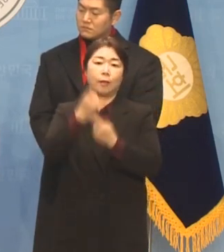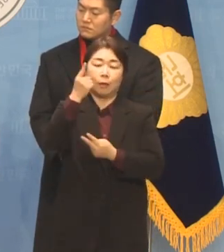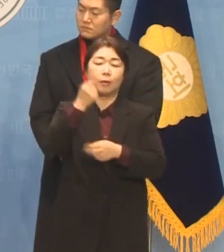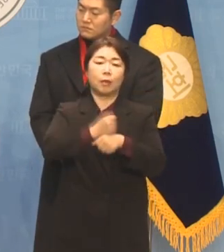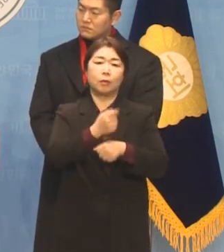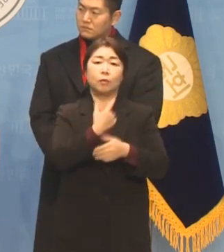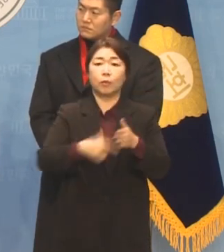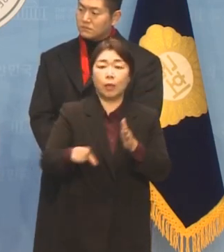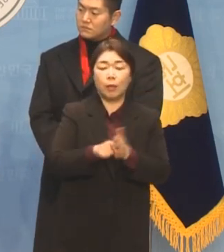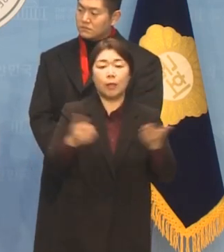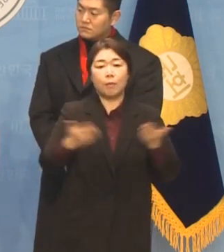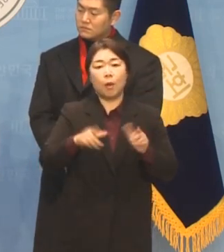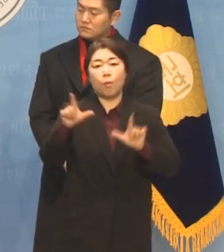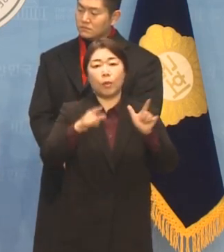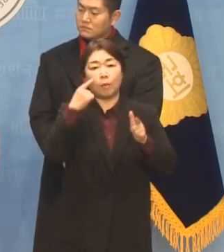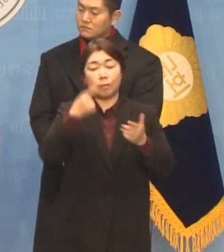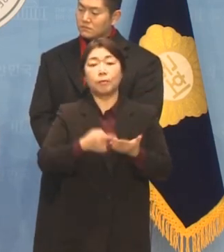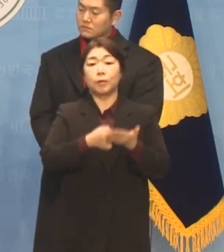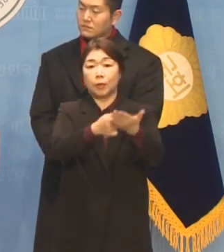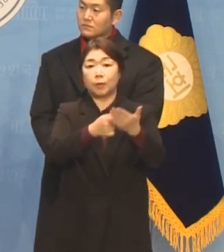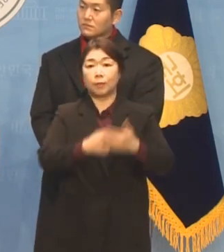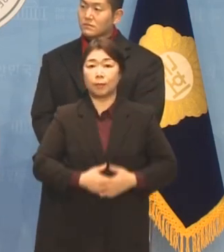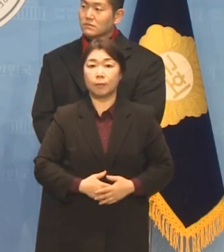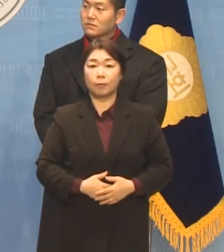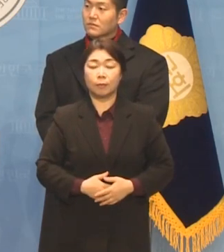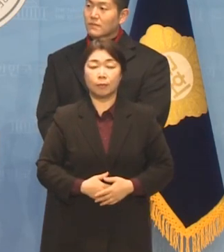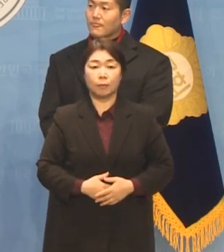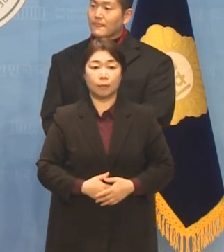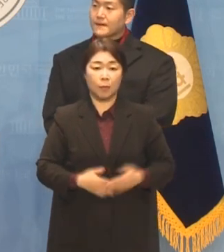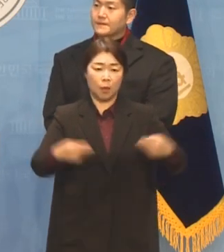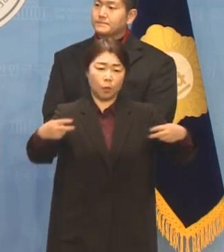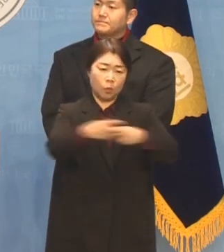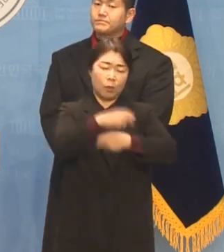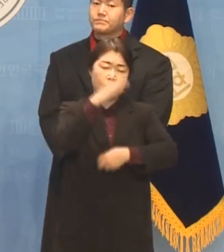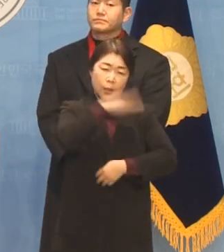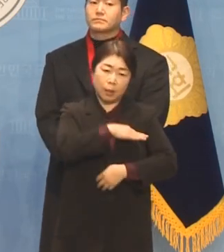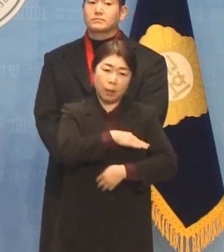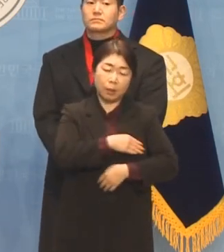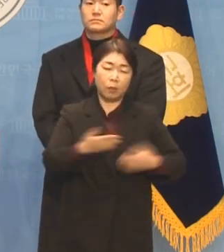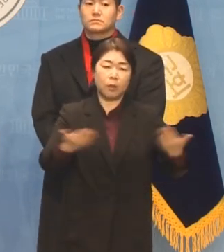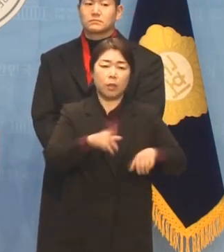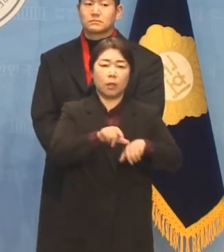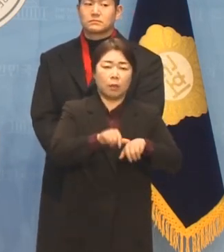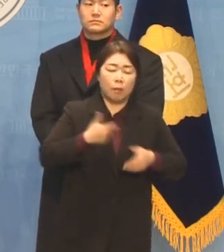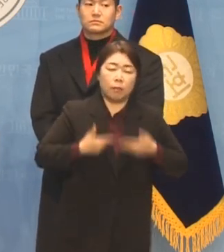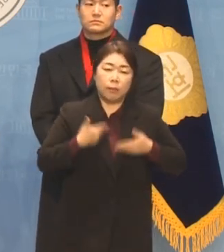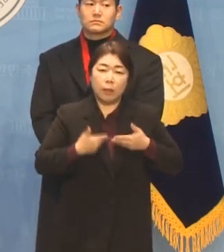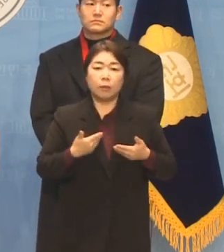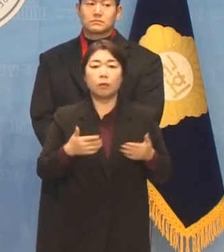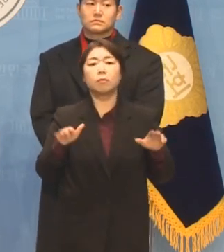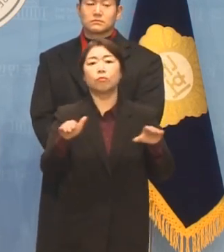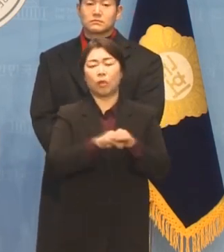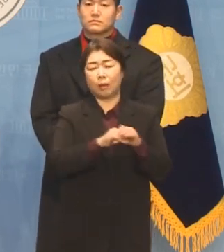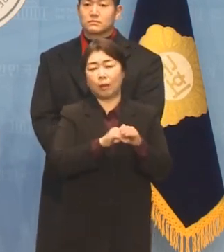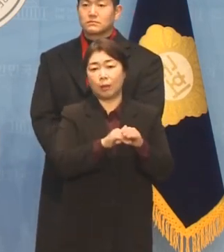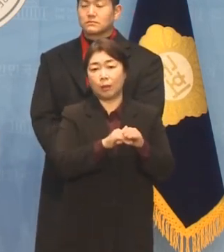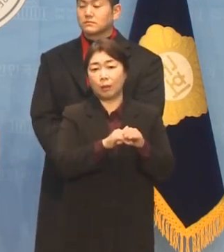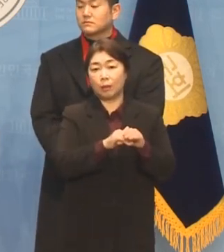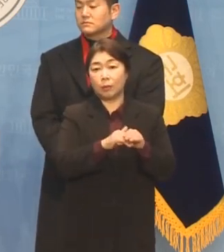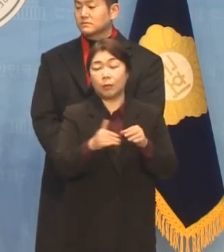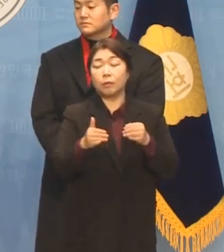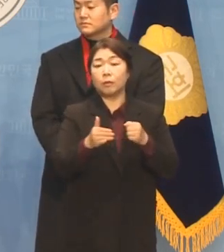하이브리드 근무 모델을 제안합니다. 열악한 교통, 경직된 출퇴근 문화가 우리 지역의